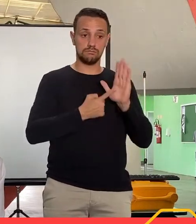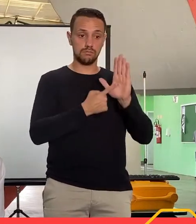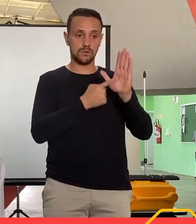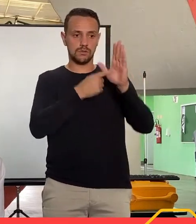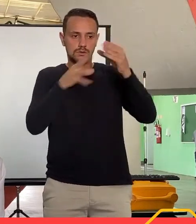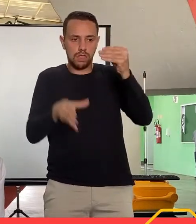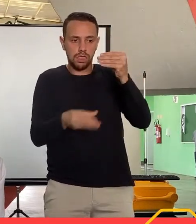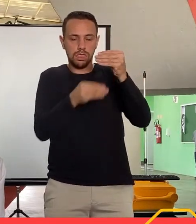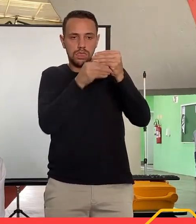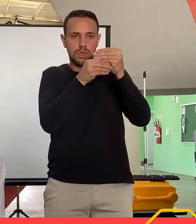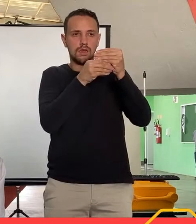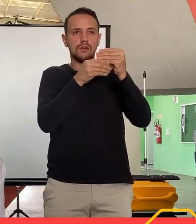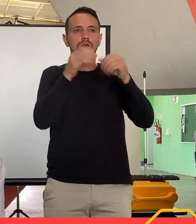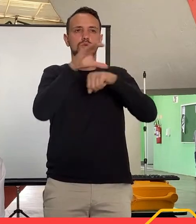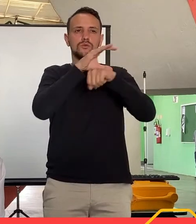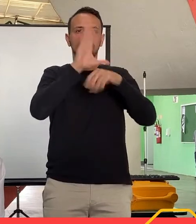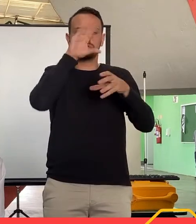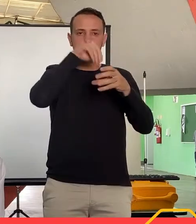constitucional, tornando